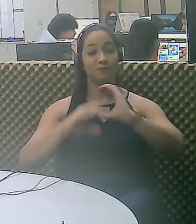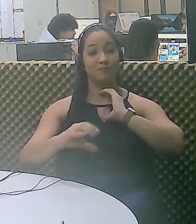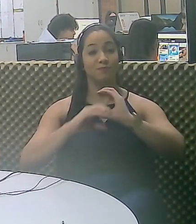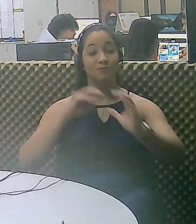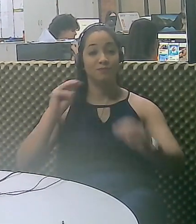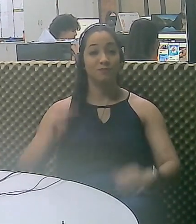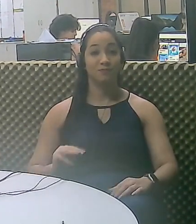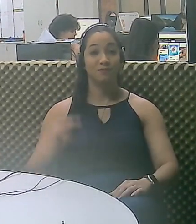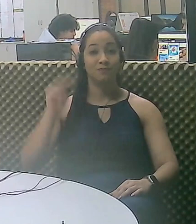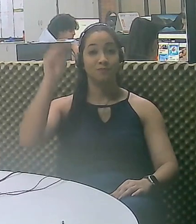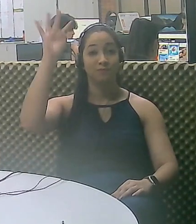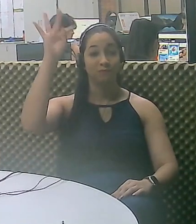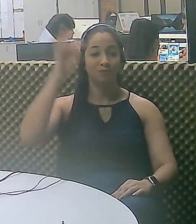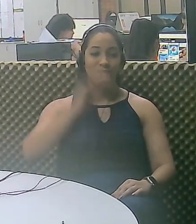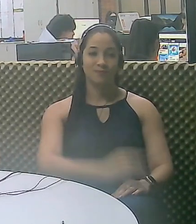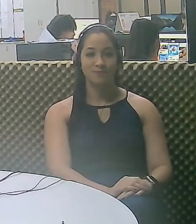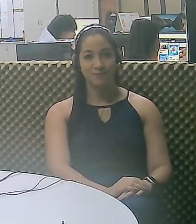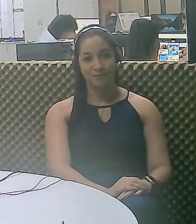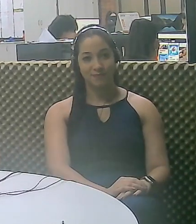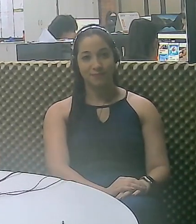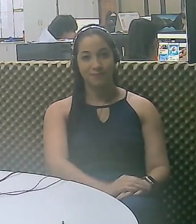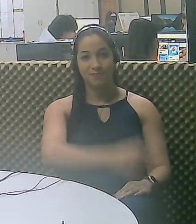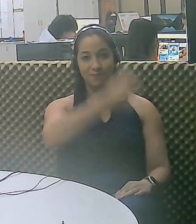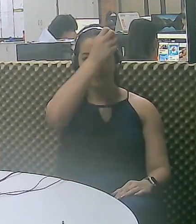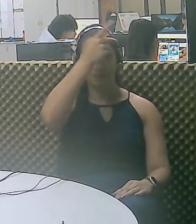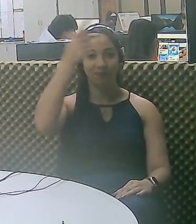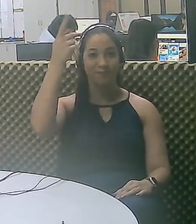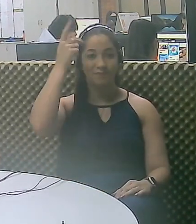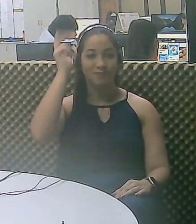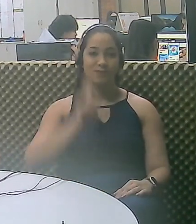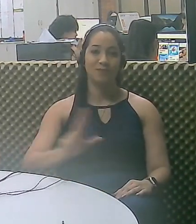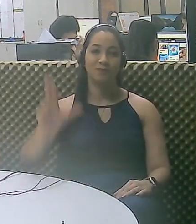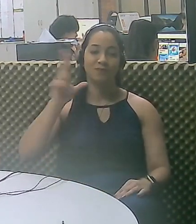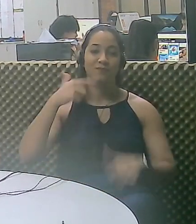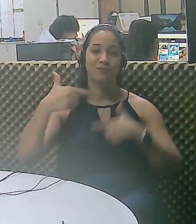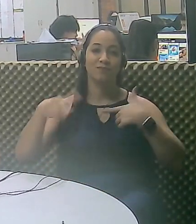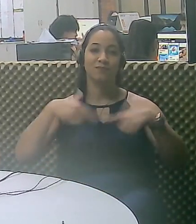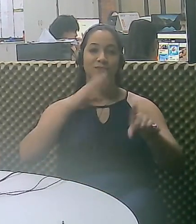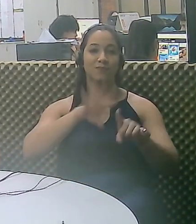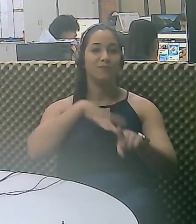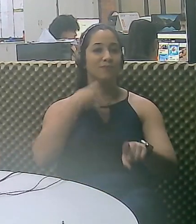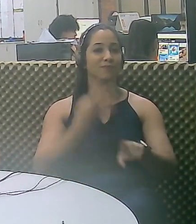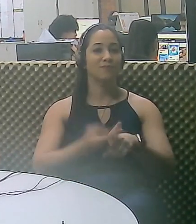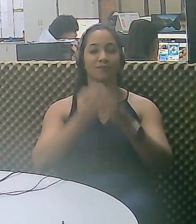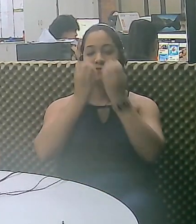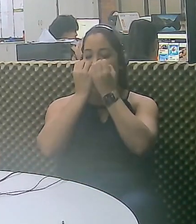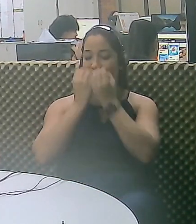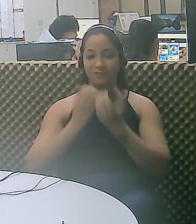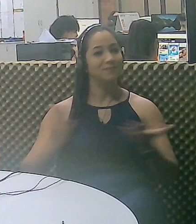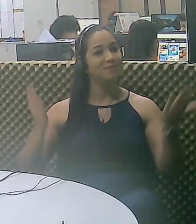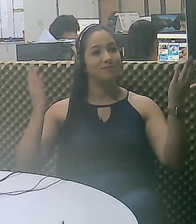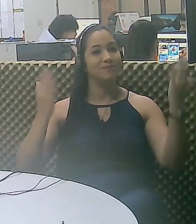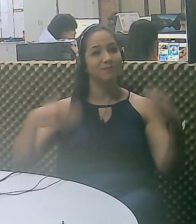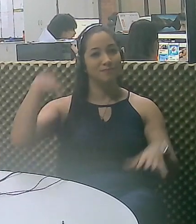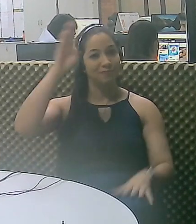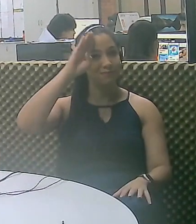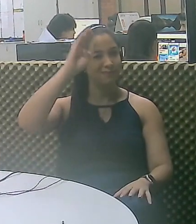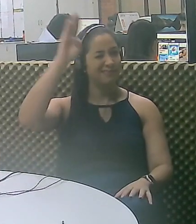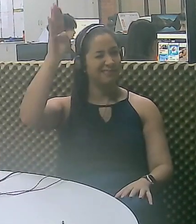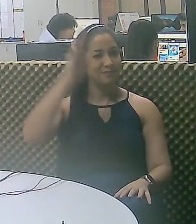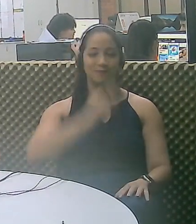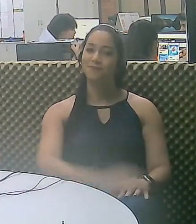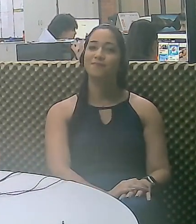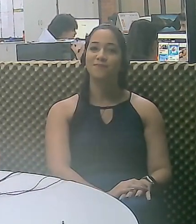Governo e Comunicação, Marco Túlio de Castro Kalimann. Prefeitura de Uberlândia. Fazer mais, fazer